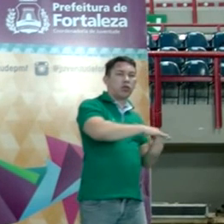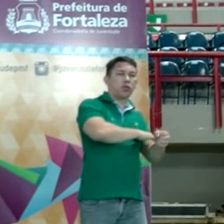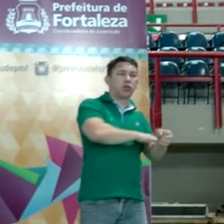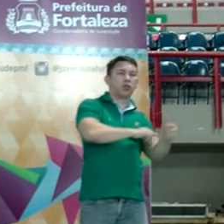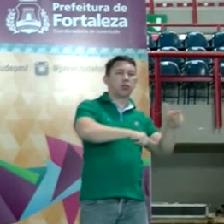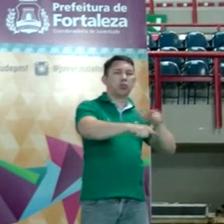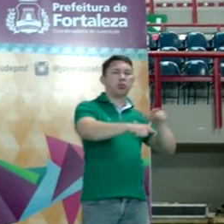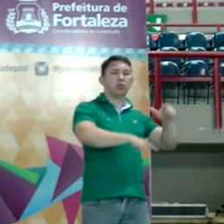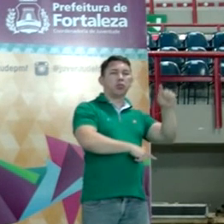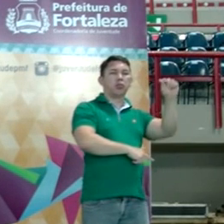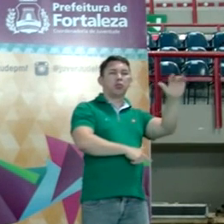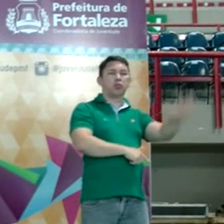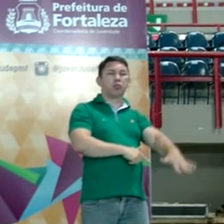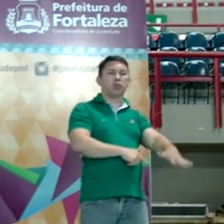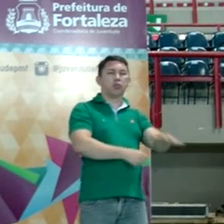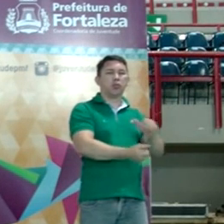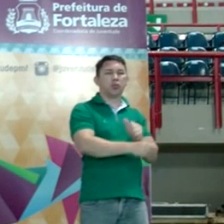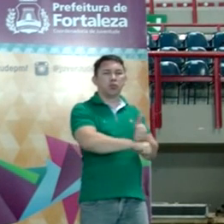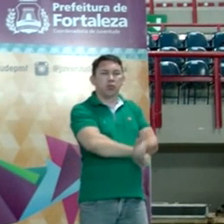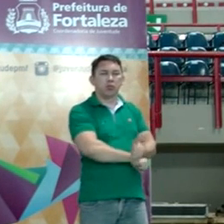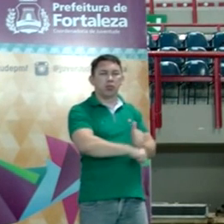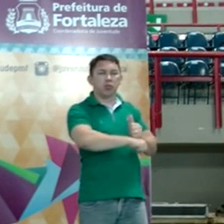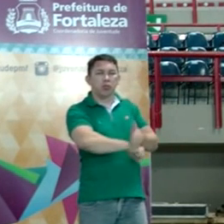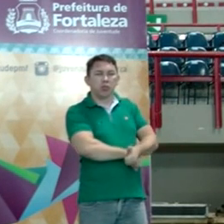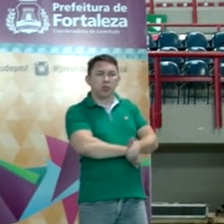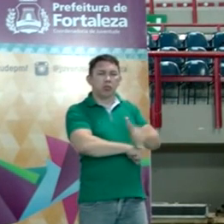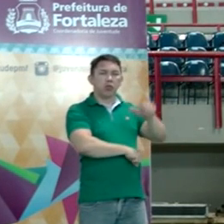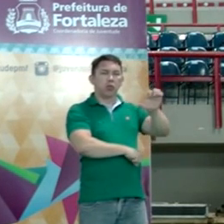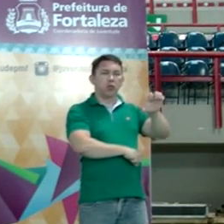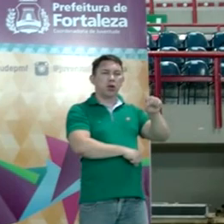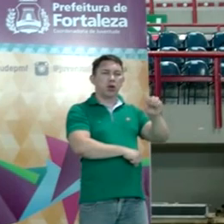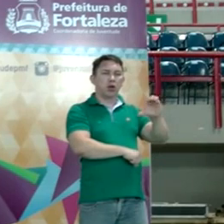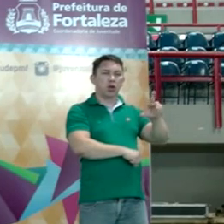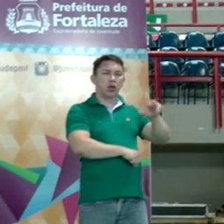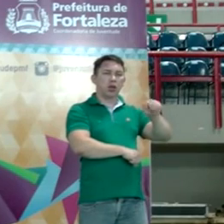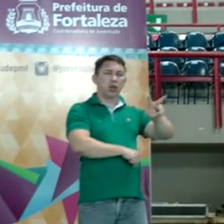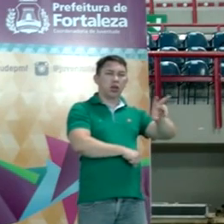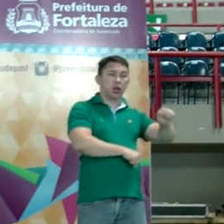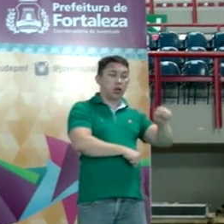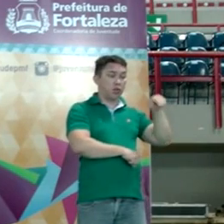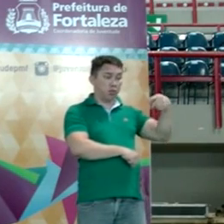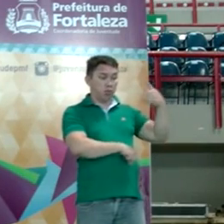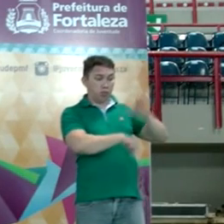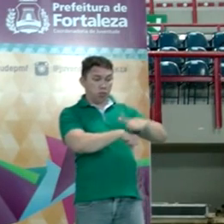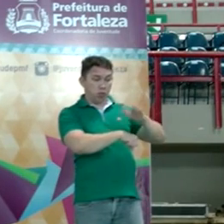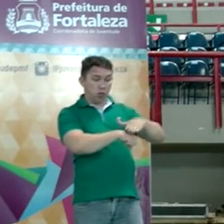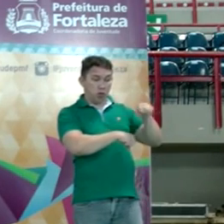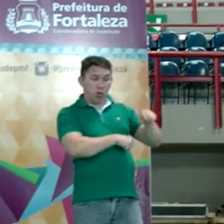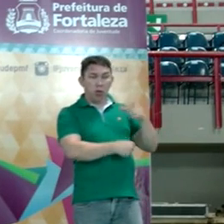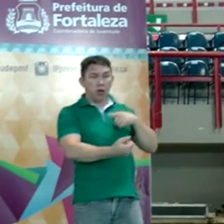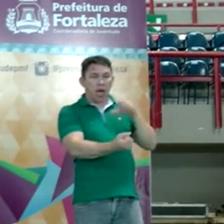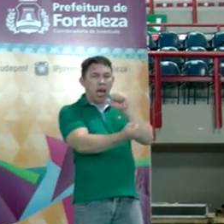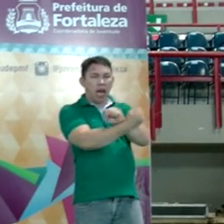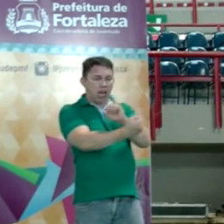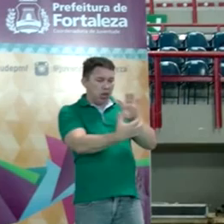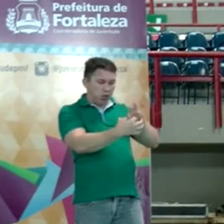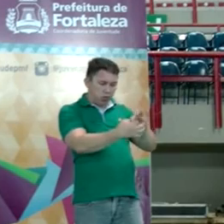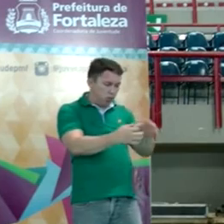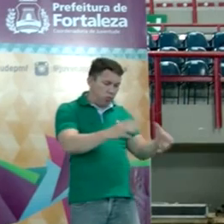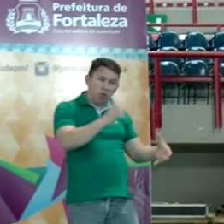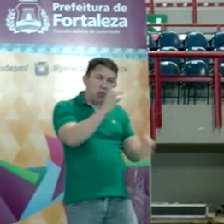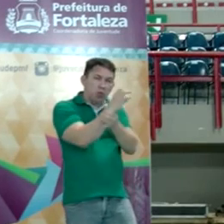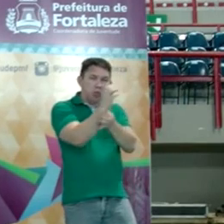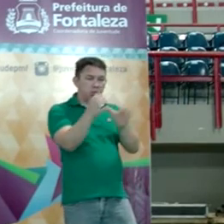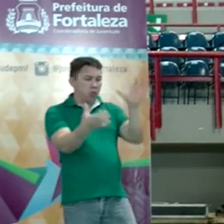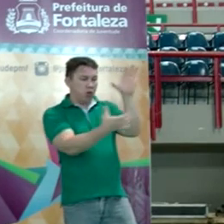de obra, literalmente escrava, como muitos gostam de colocar. Porque por mais que eles não estejam a correntes, a grilhões, como